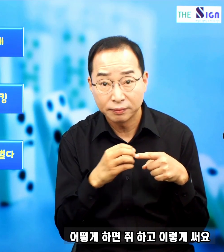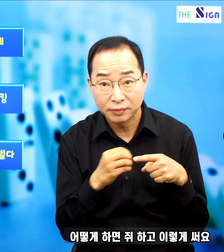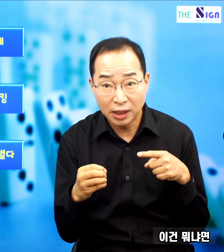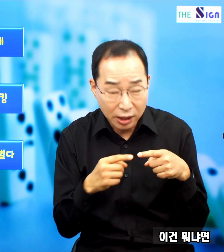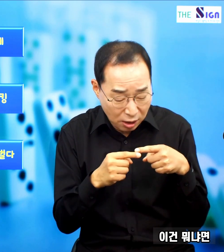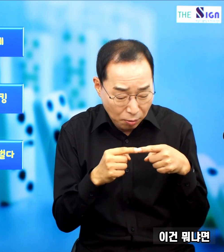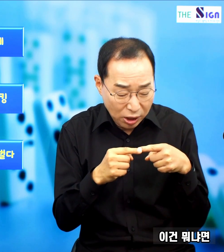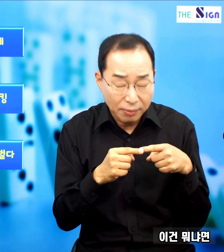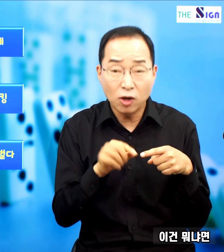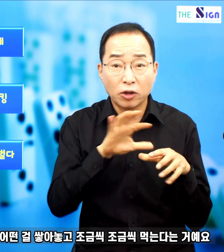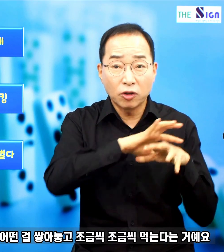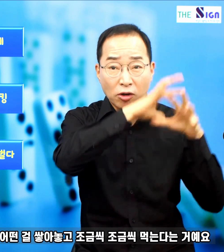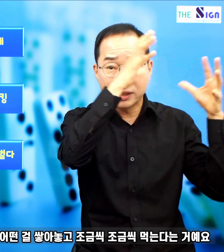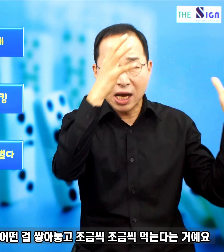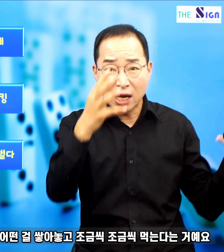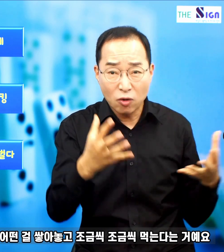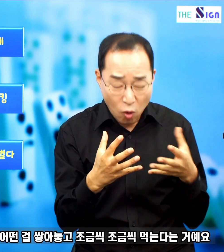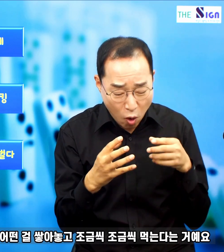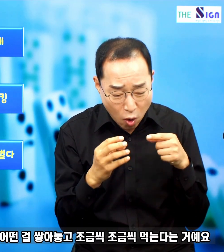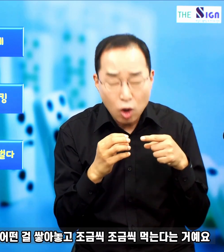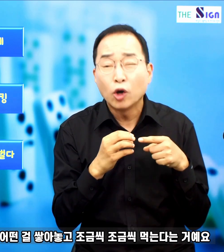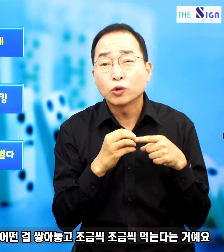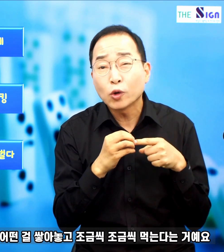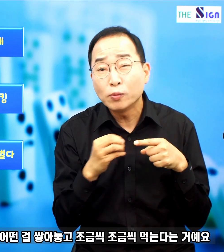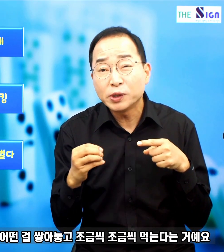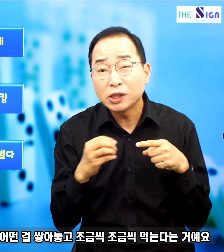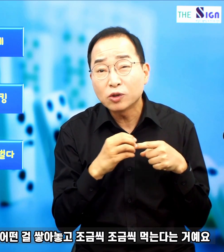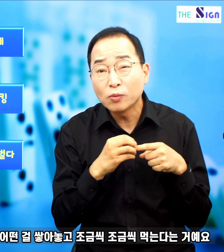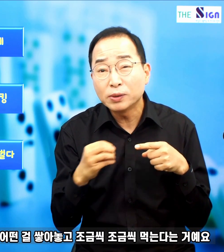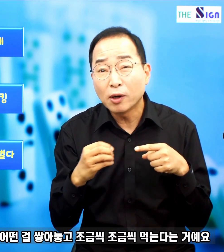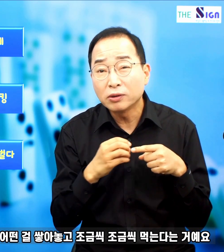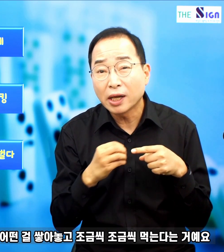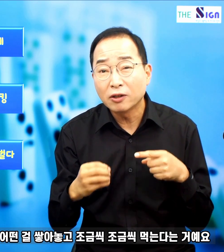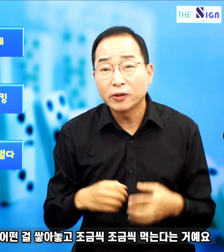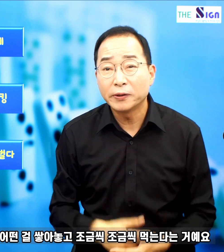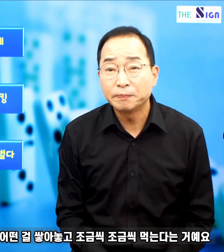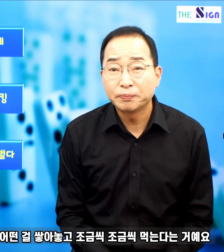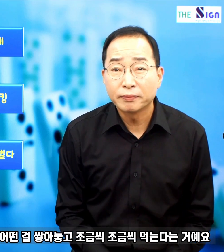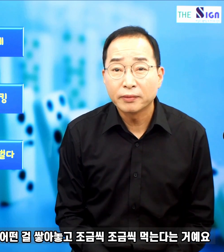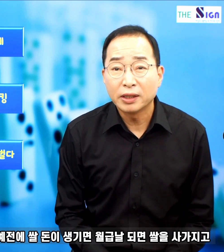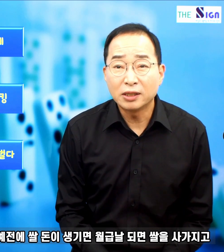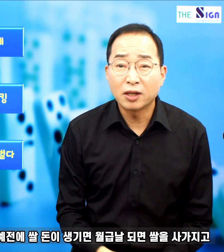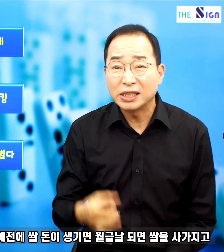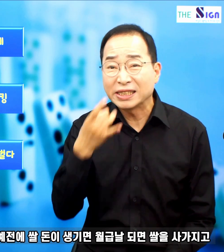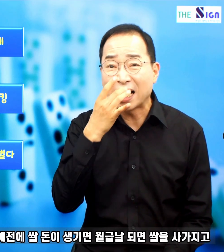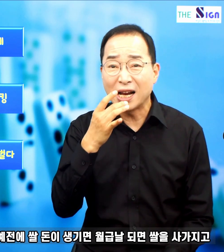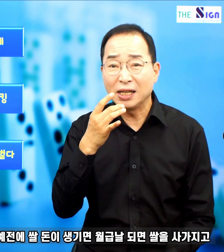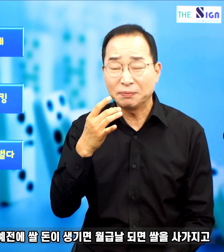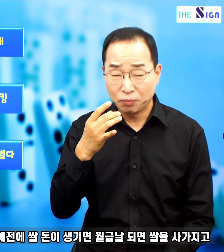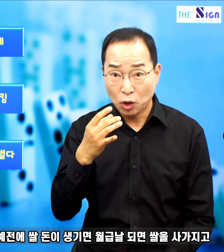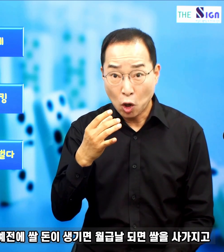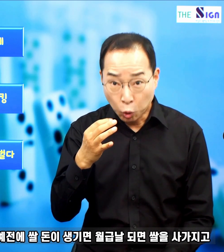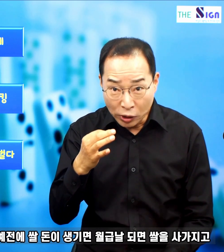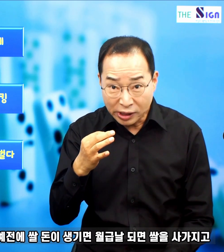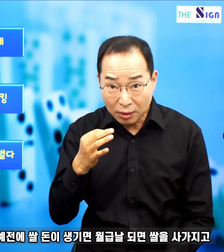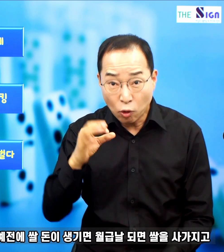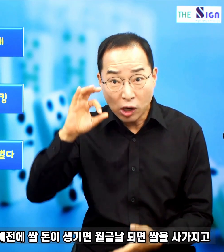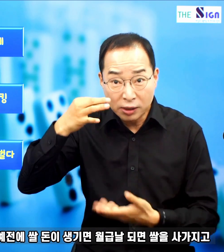자, 이건 뭐냐면 어떤 걸 쌓아놓고 조금씩 먹는다는 거예요. 예전에 돈이 생기면